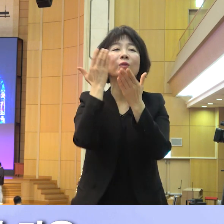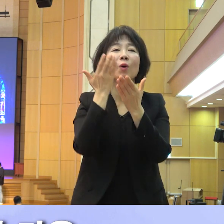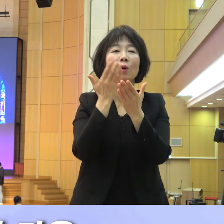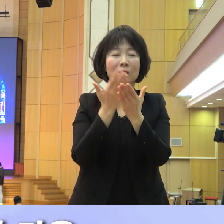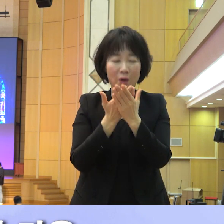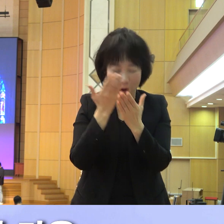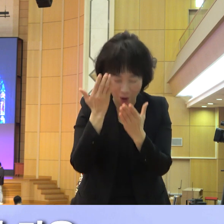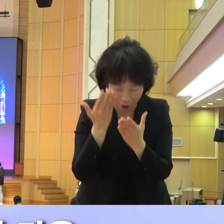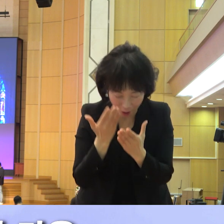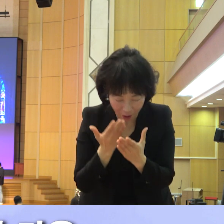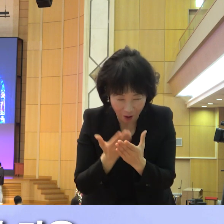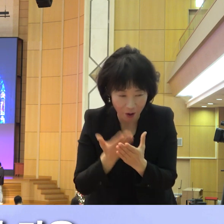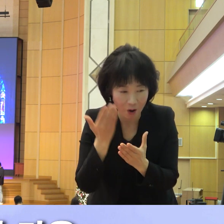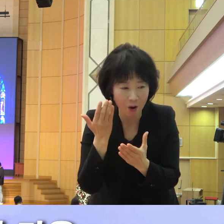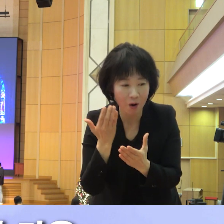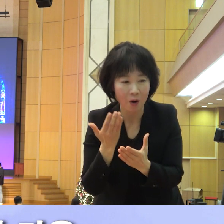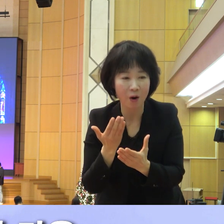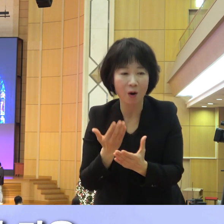축복하소서.